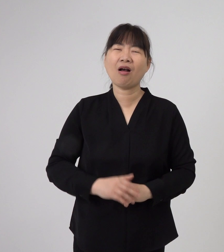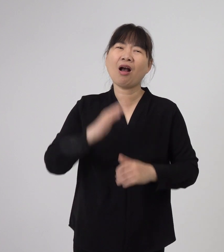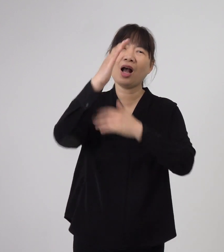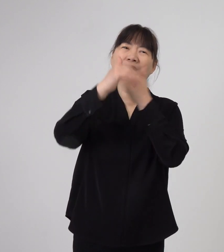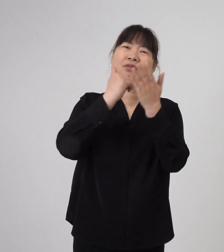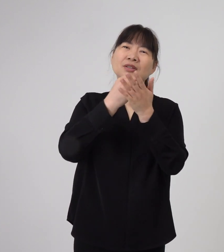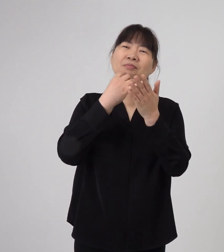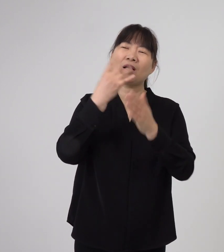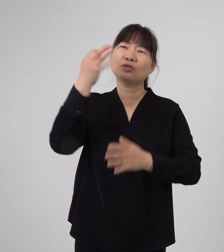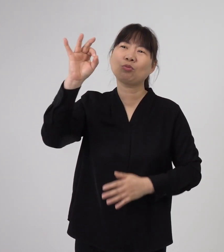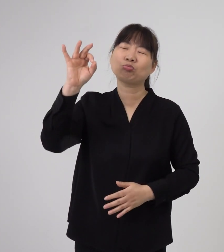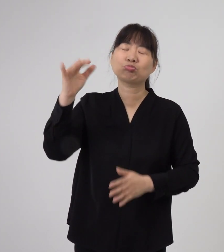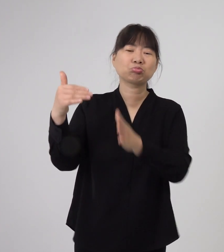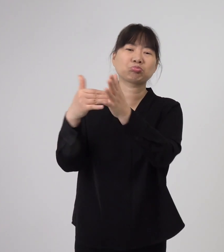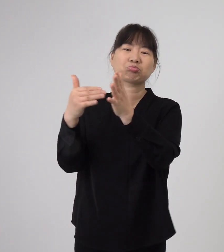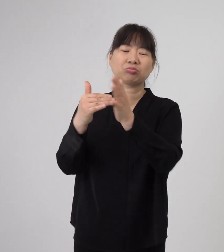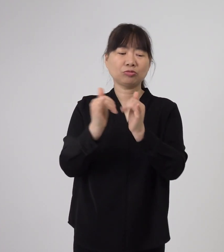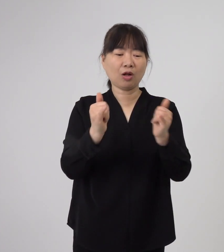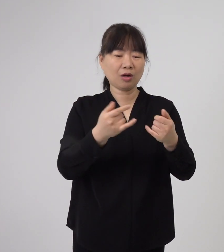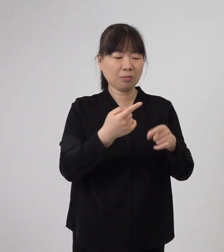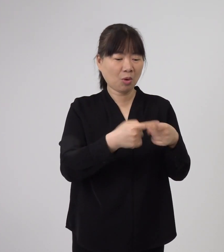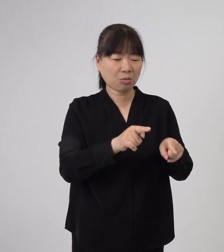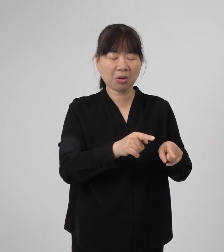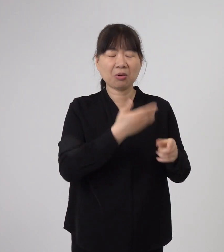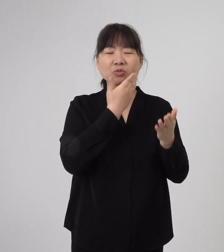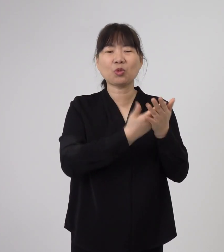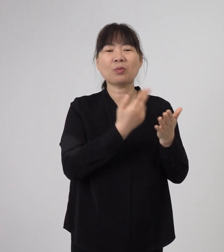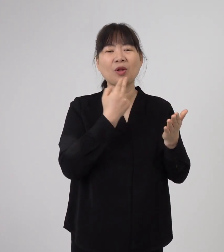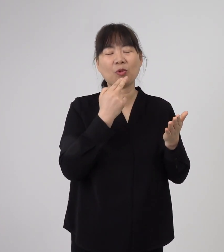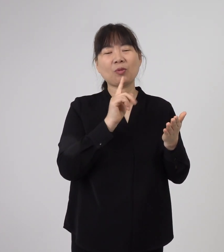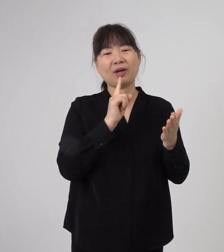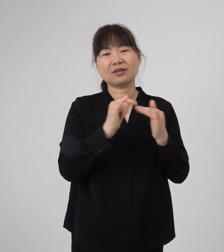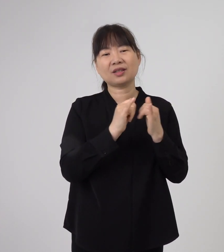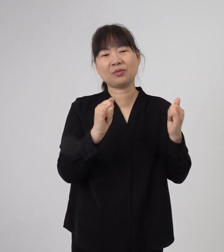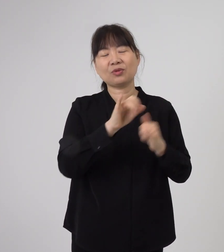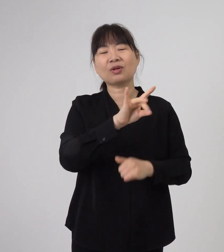뭐 사람 평가야, 그럼 뭐가 중요한 거라고.